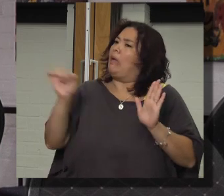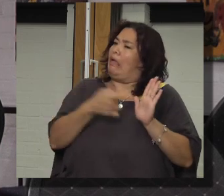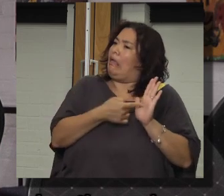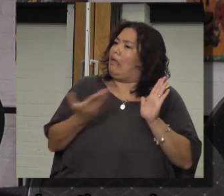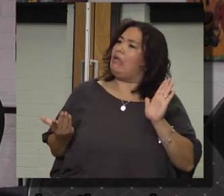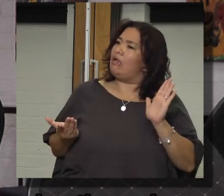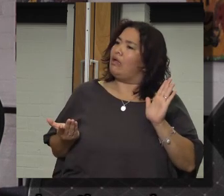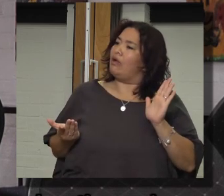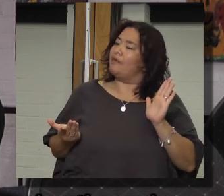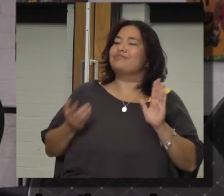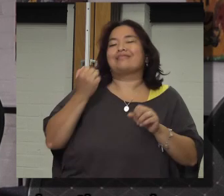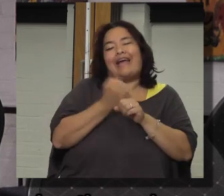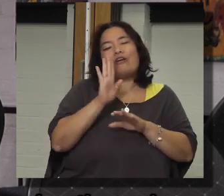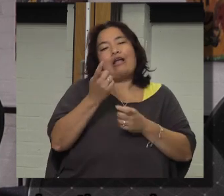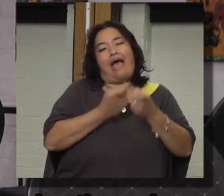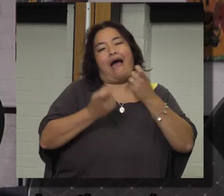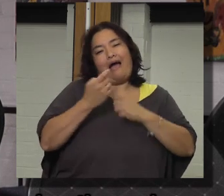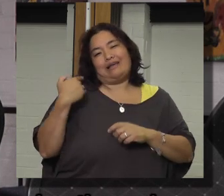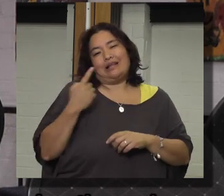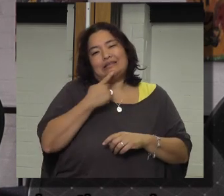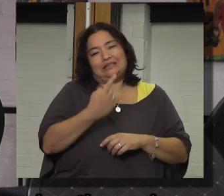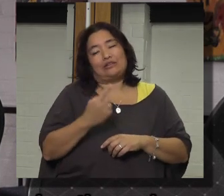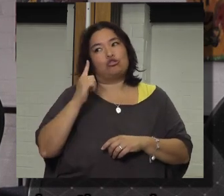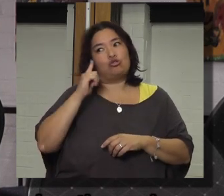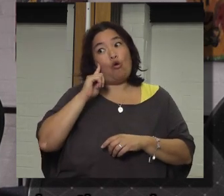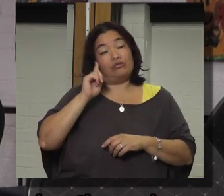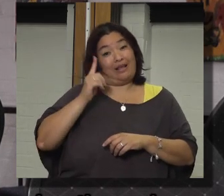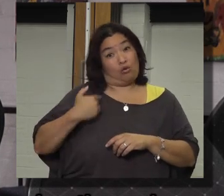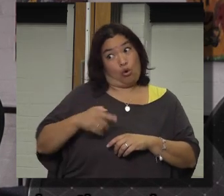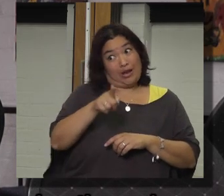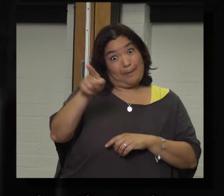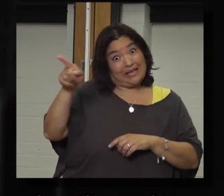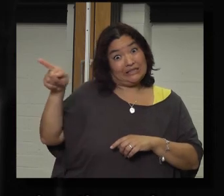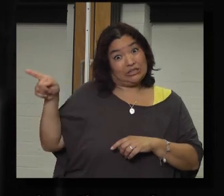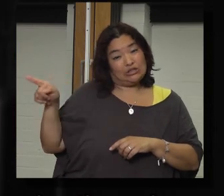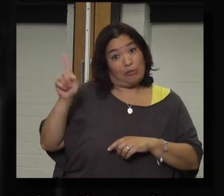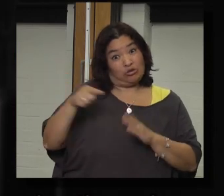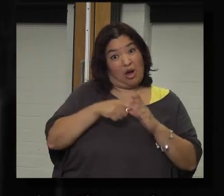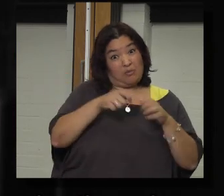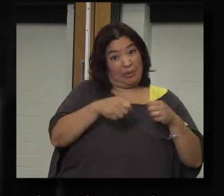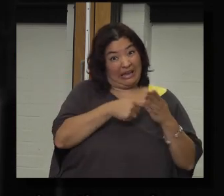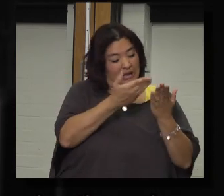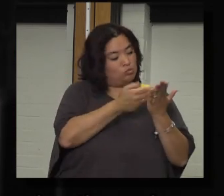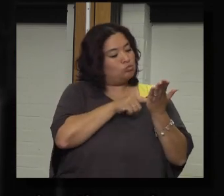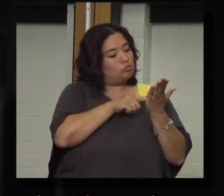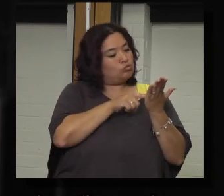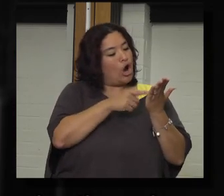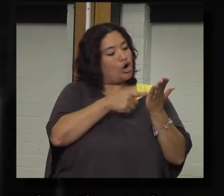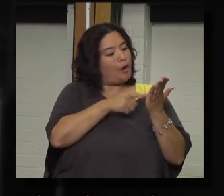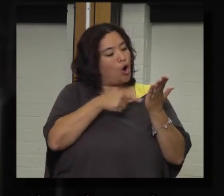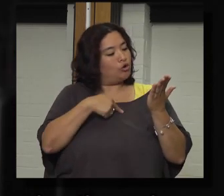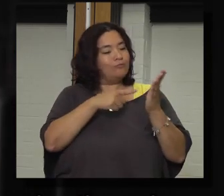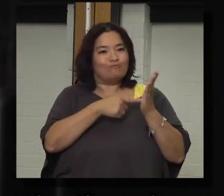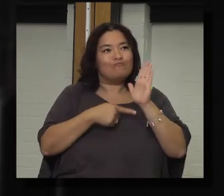De doven en slechthorenden moeten het gebruiken als instrument om naar beleidsmakers en naar